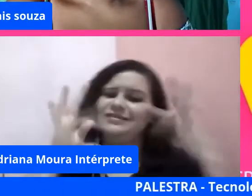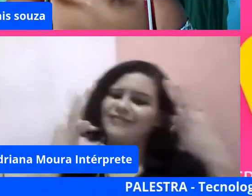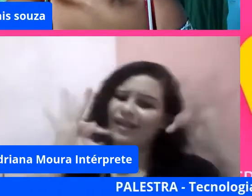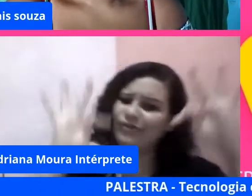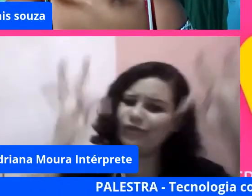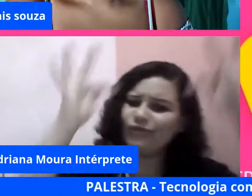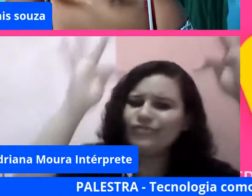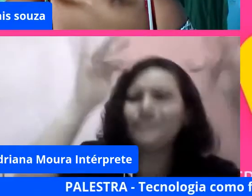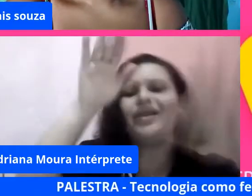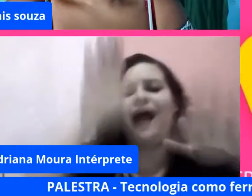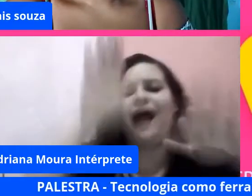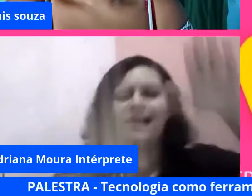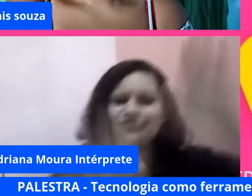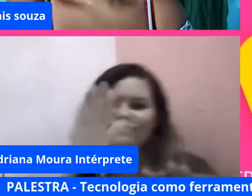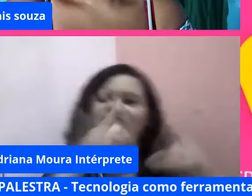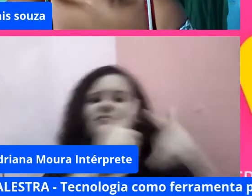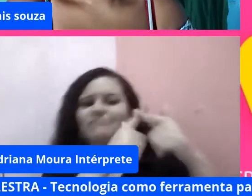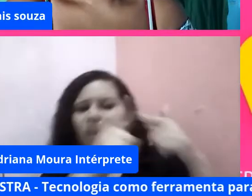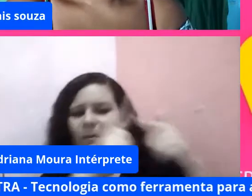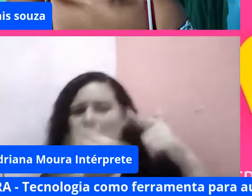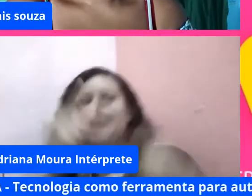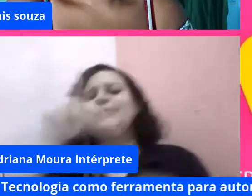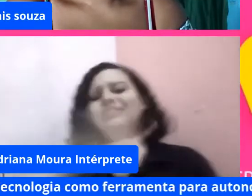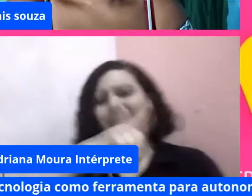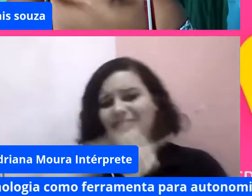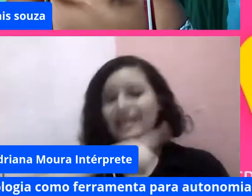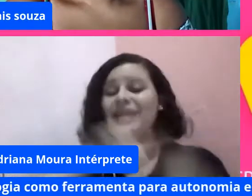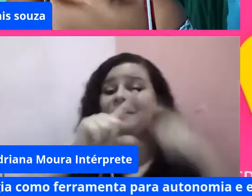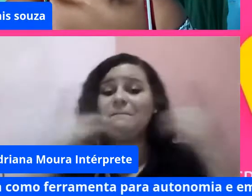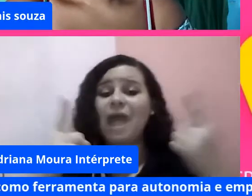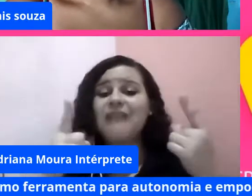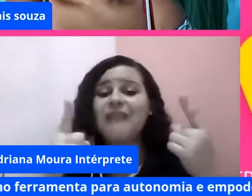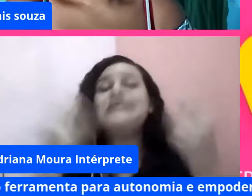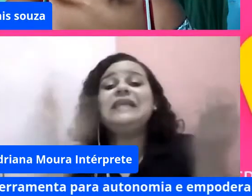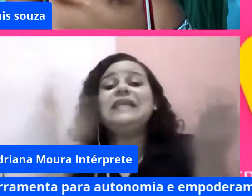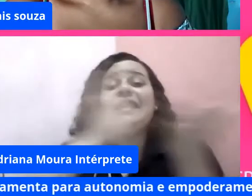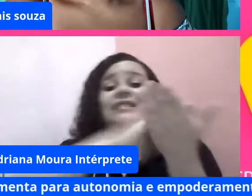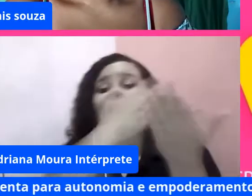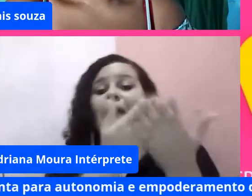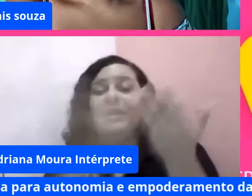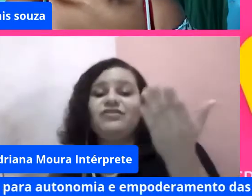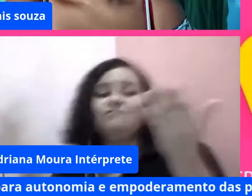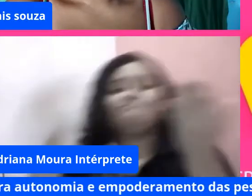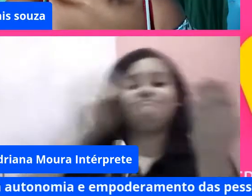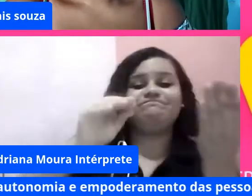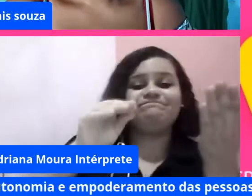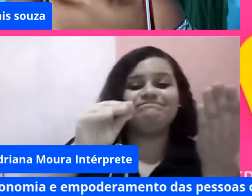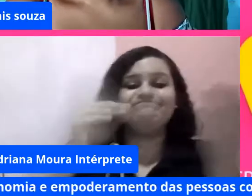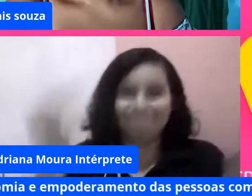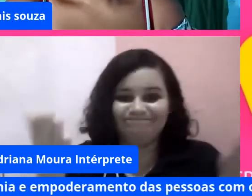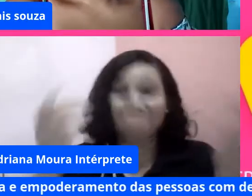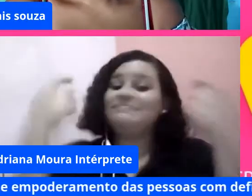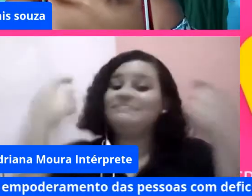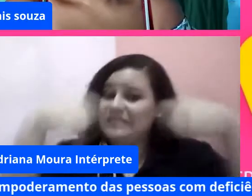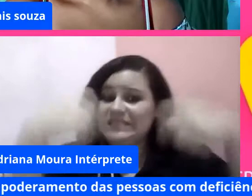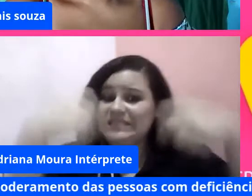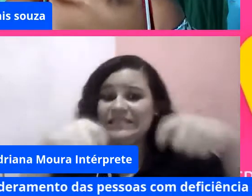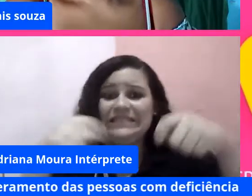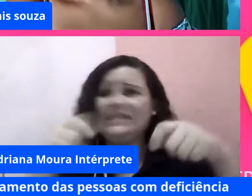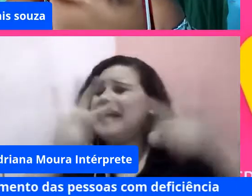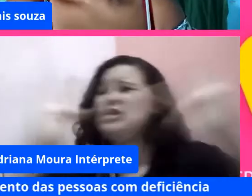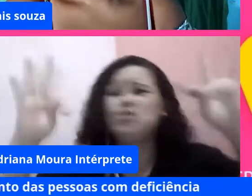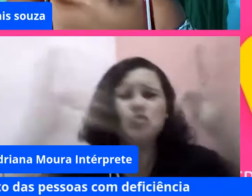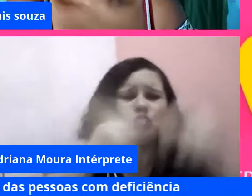inclusive, para inserir, né, um intérprete de língua de Libras, né, da língua brasileira de sinais, em todas as